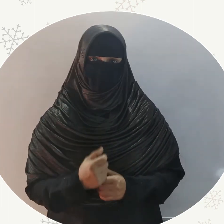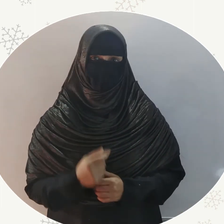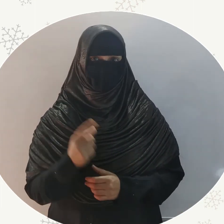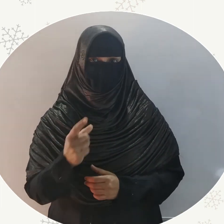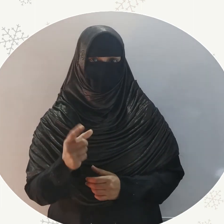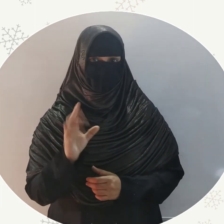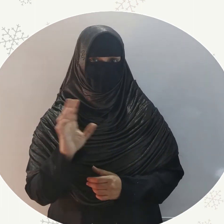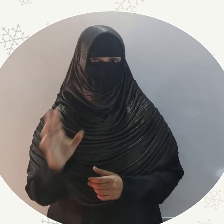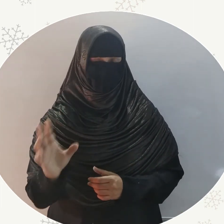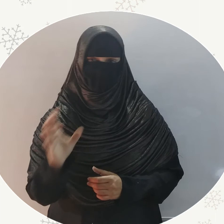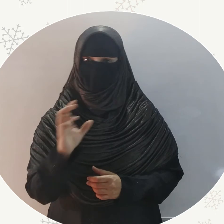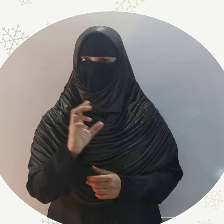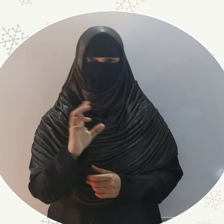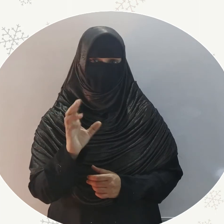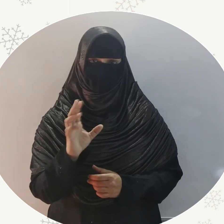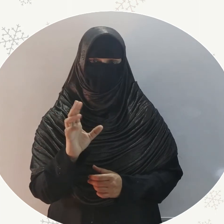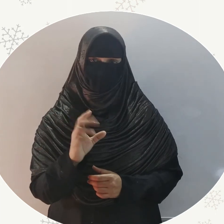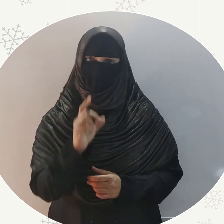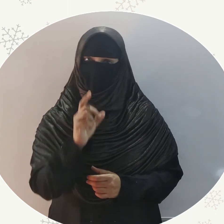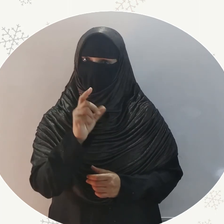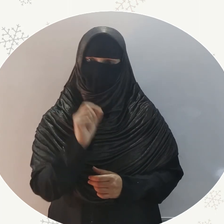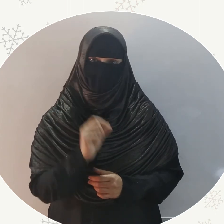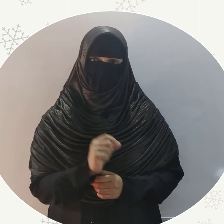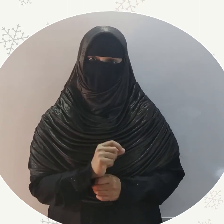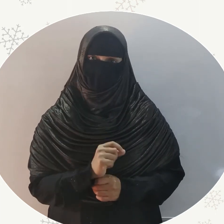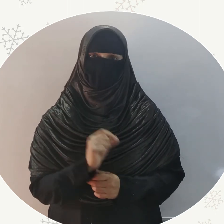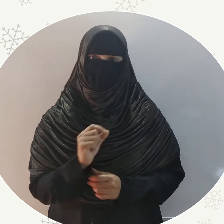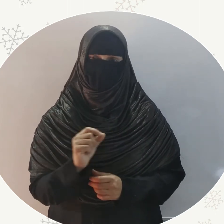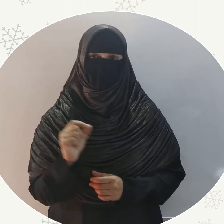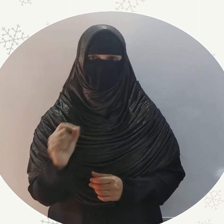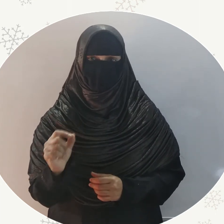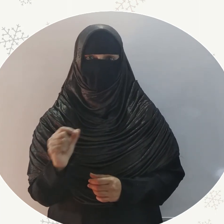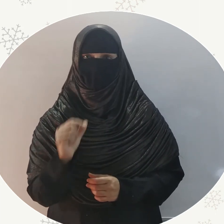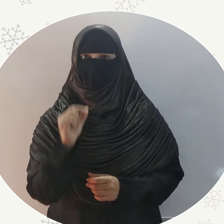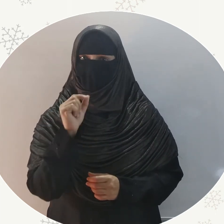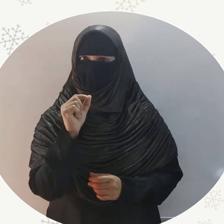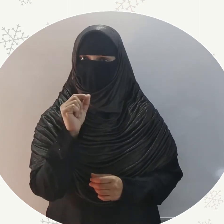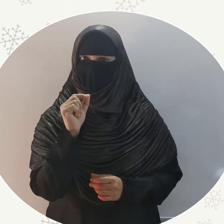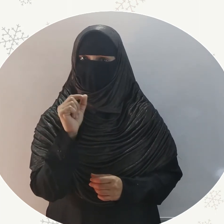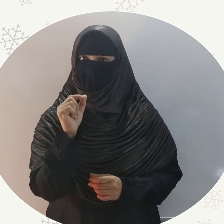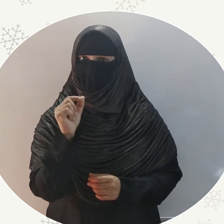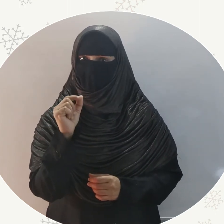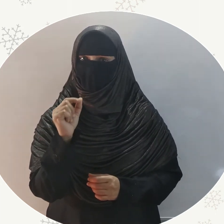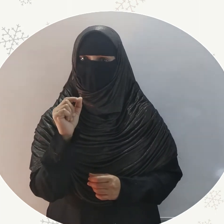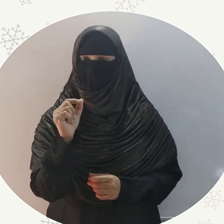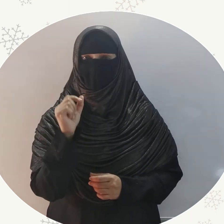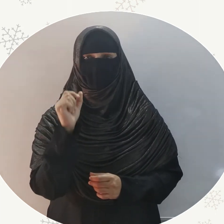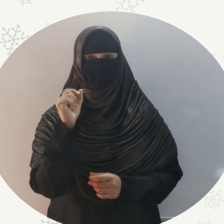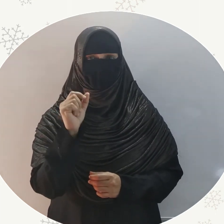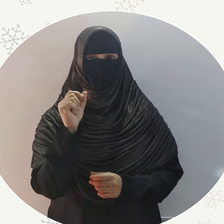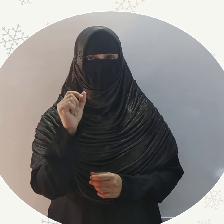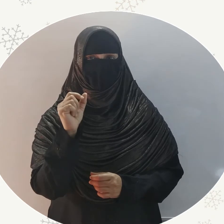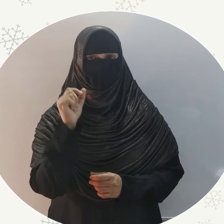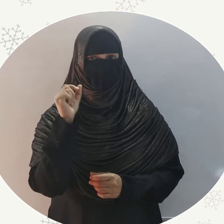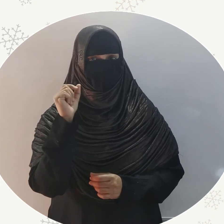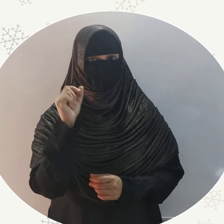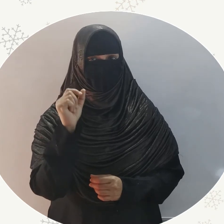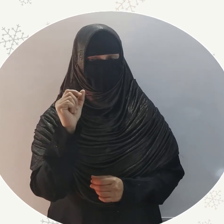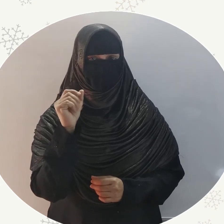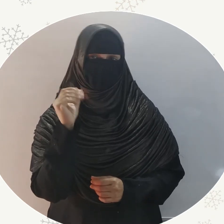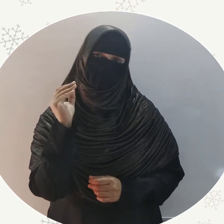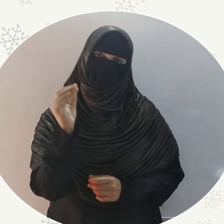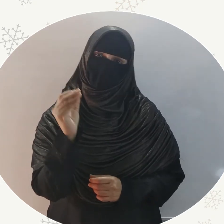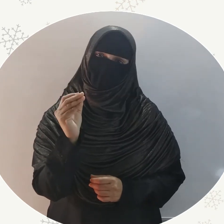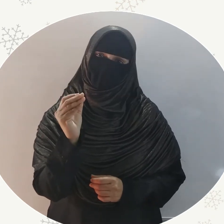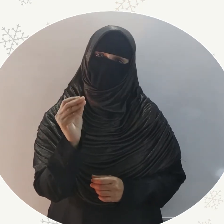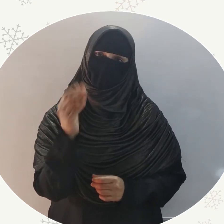എന്നായിരിക്കണം. പക്ഷെ അങ്ങനെയാണോ നമ്മൾ പ്രൊണൗൺസ് ചെയ്യുന്നത്? അതല്ലോ. സോ അവിടെ എല്ലാം എക്സെപ്ഷൻസ് ഉണ്ട്. ഇംഗ്ലീഷ് ഒരു എക്സെപ്ഷണൽ ലാംഗ്വേജ് ആണ്. ഇതിൽ പല